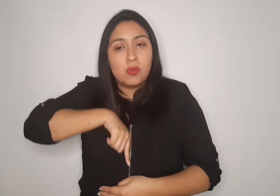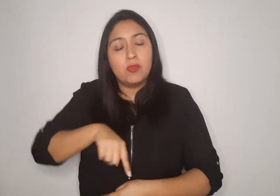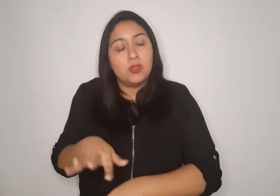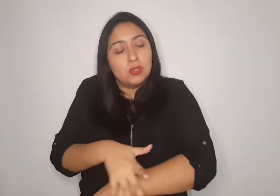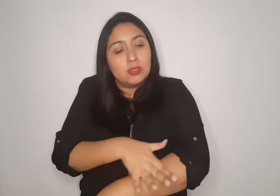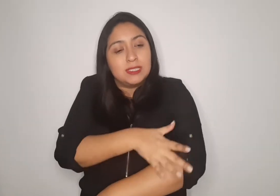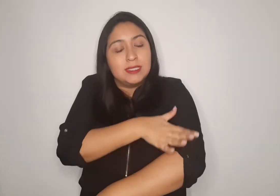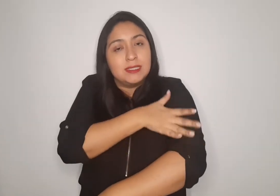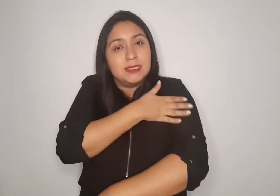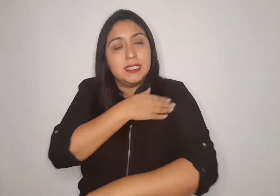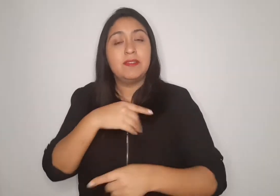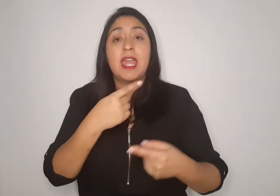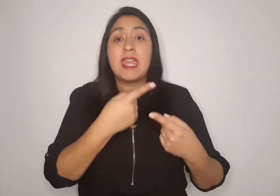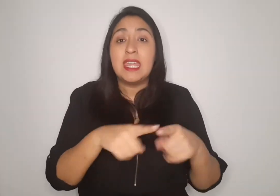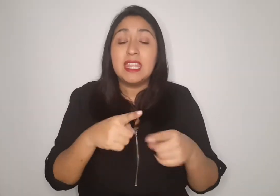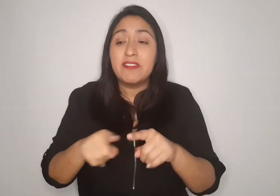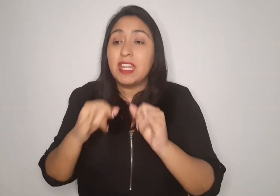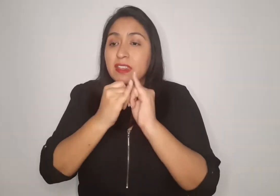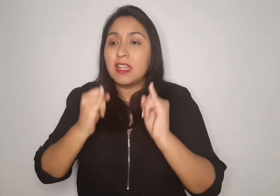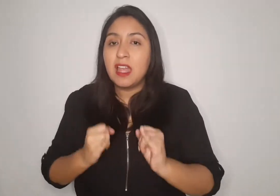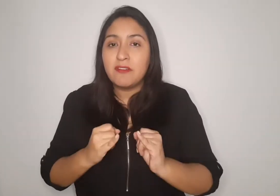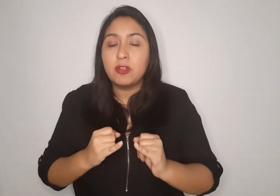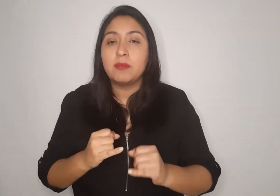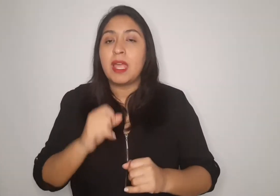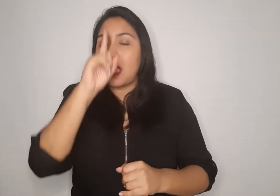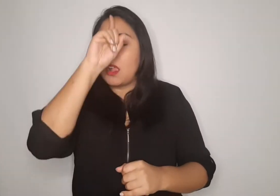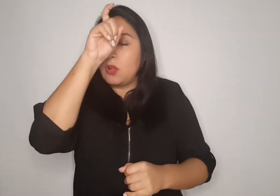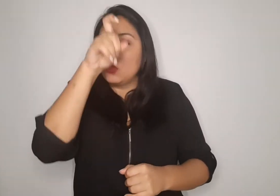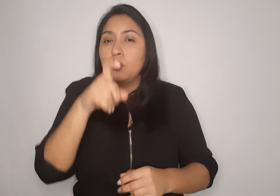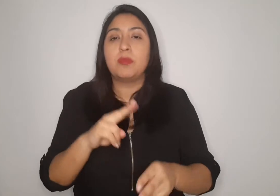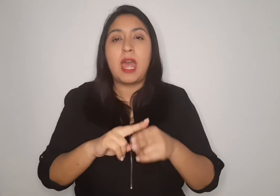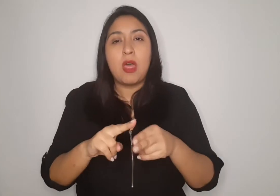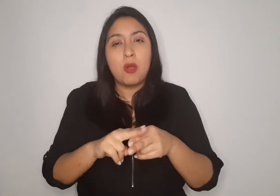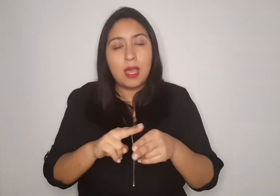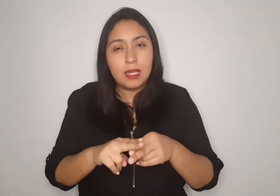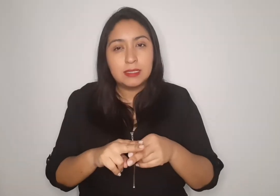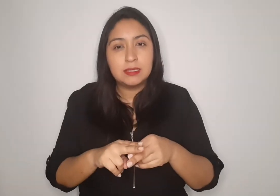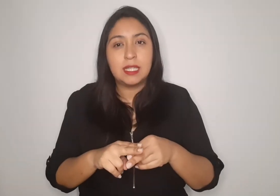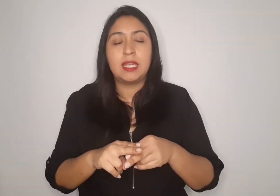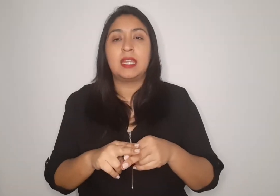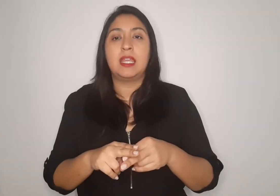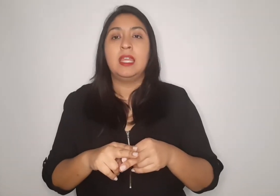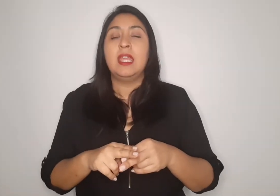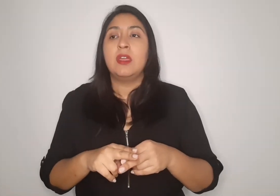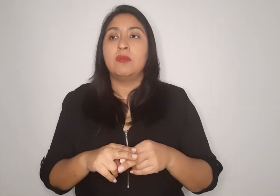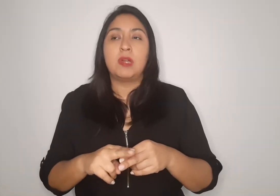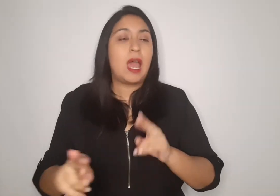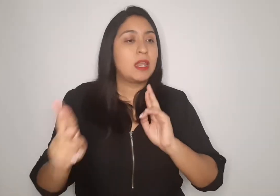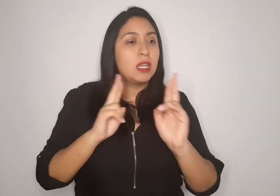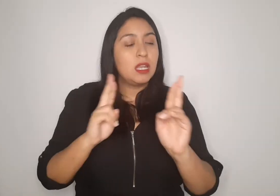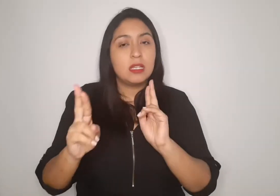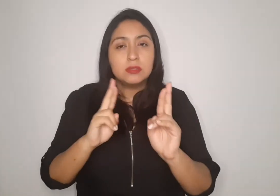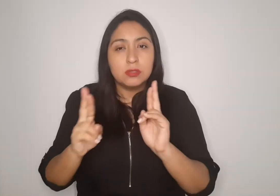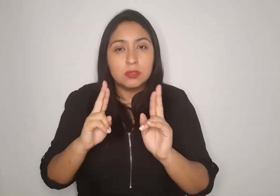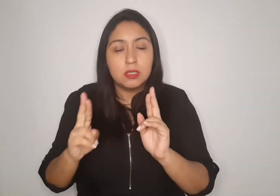diferente respecto de la manera en que estamos habituados a veces a lidiar o a relacionarnos con